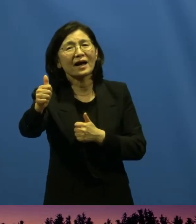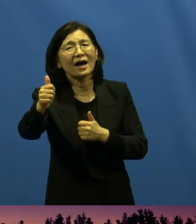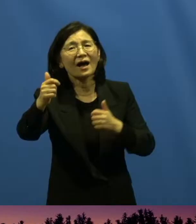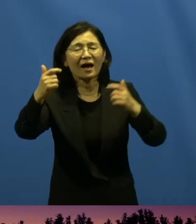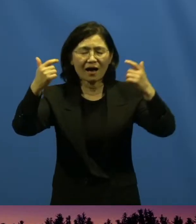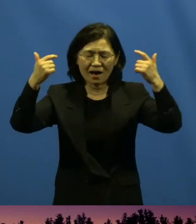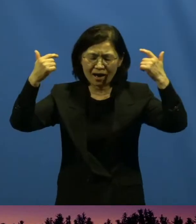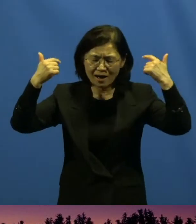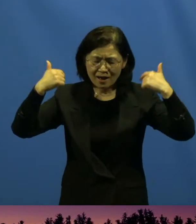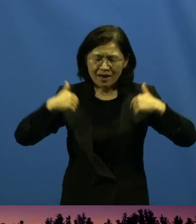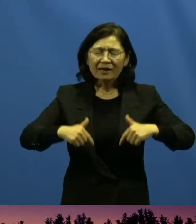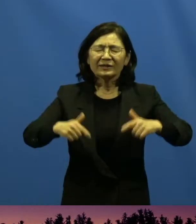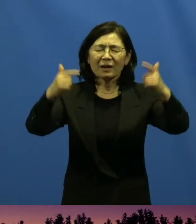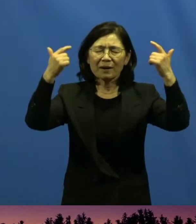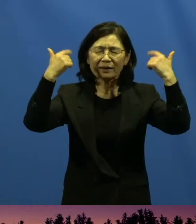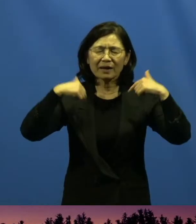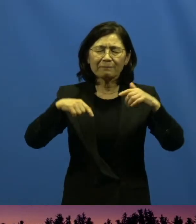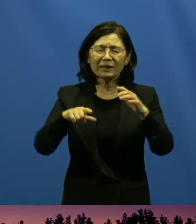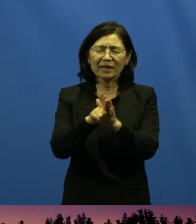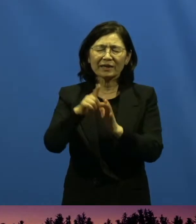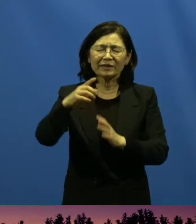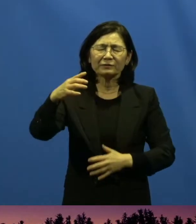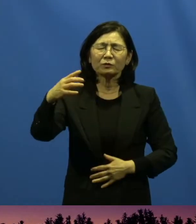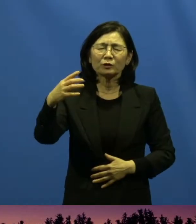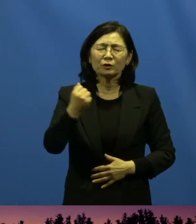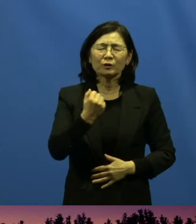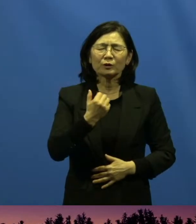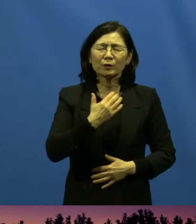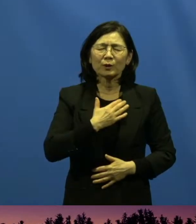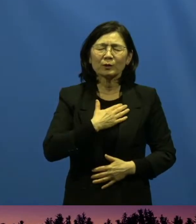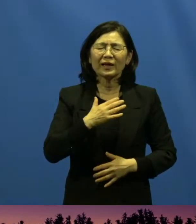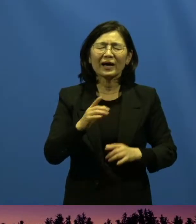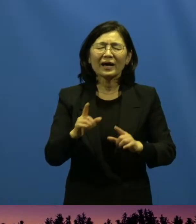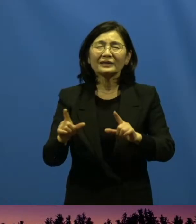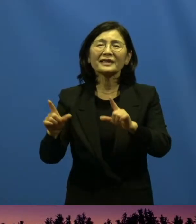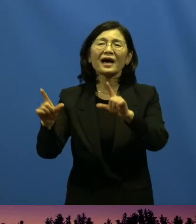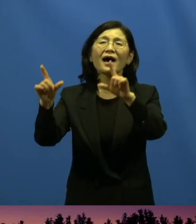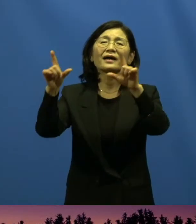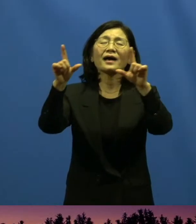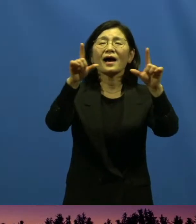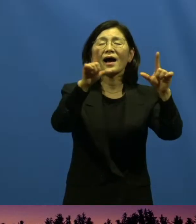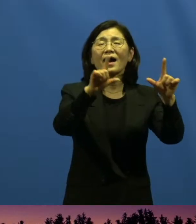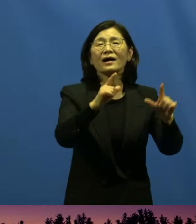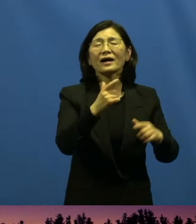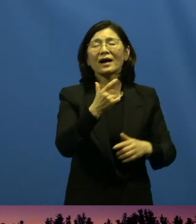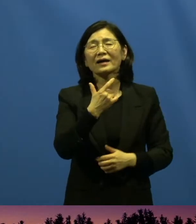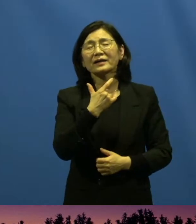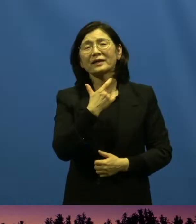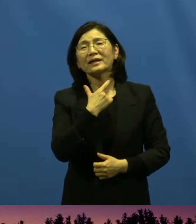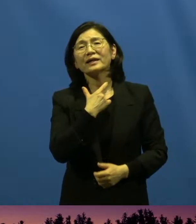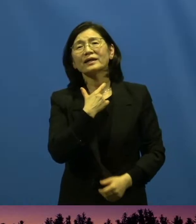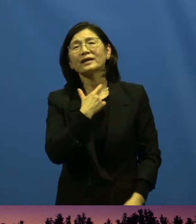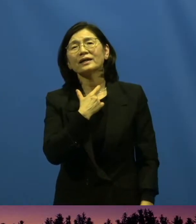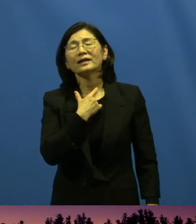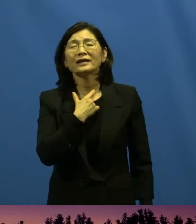승리하리라. 날마다 믿음으로 나 살아가리.